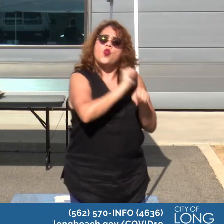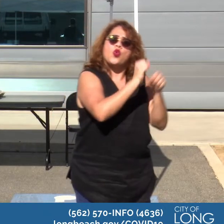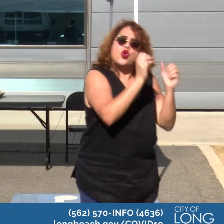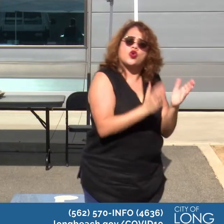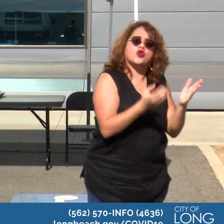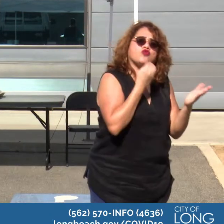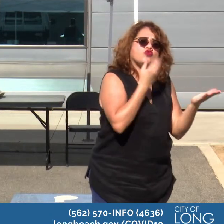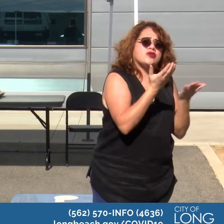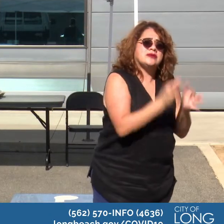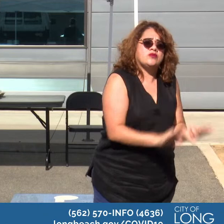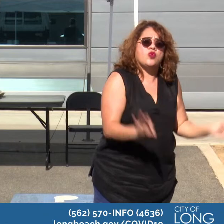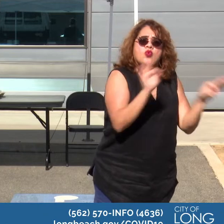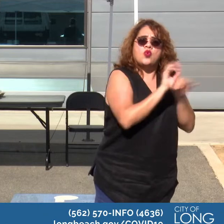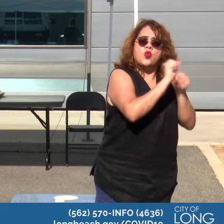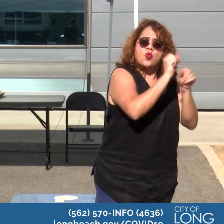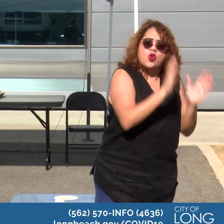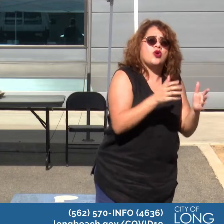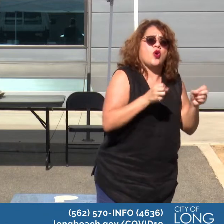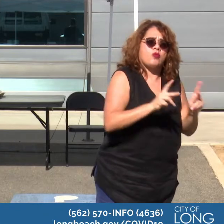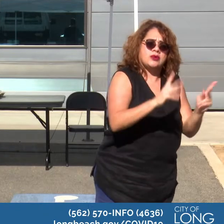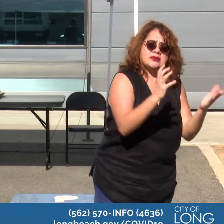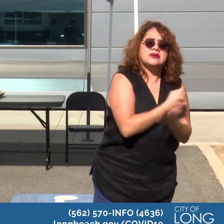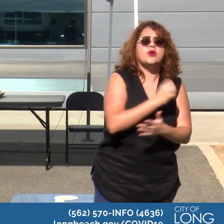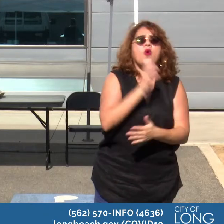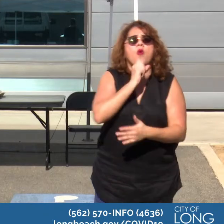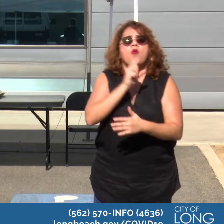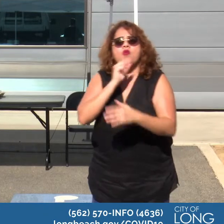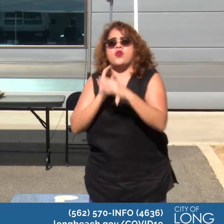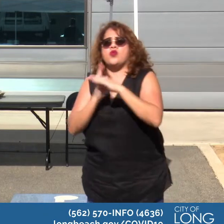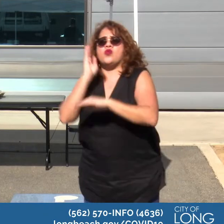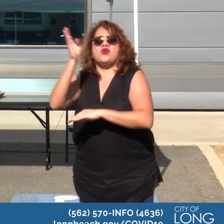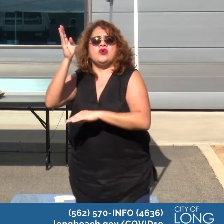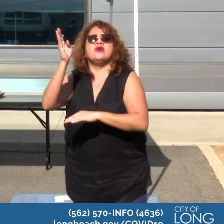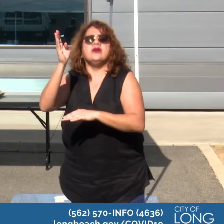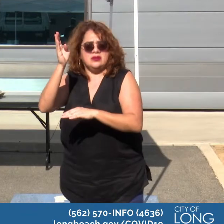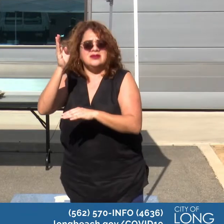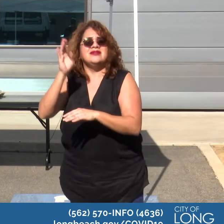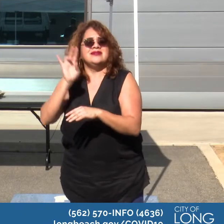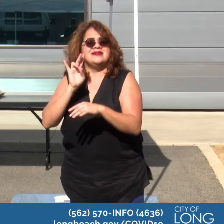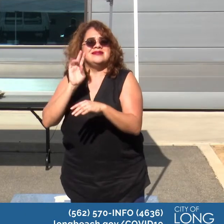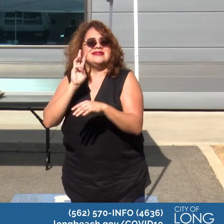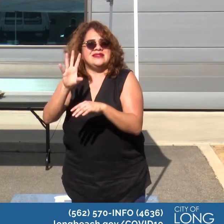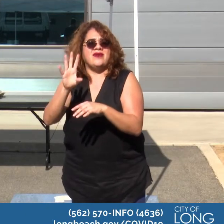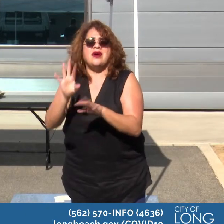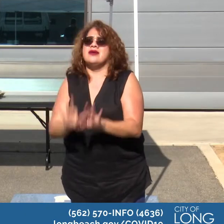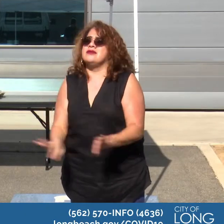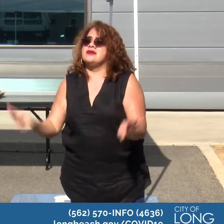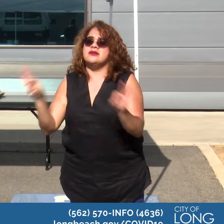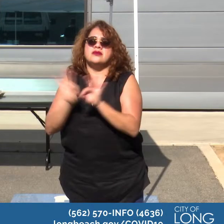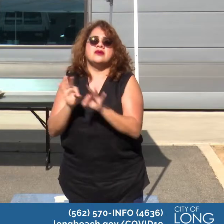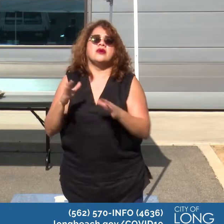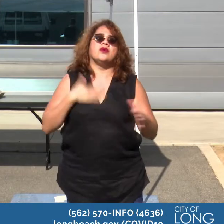vacunarse tendrá un impacto tremendo y poderoso. Queremos agradecerles